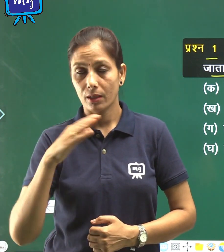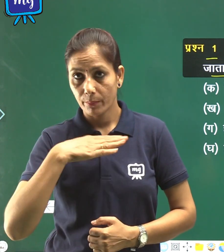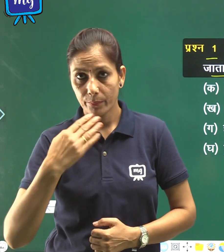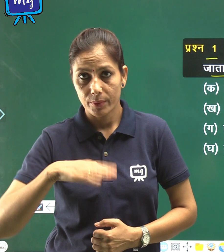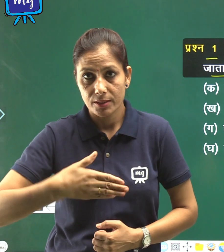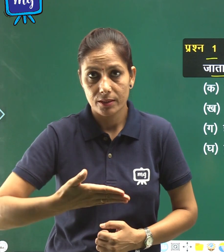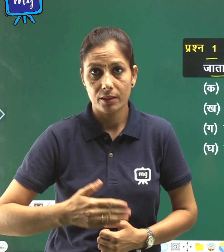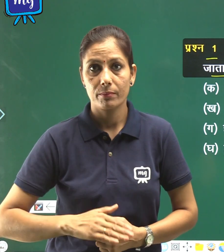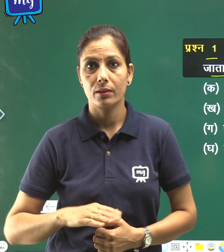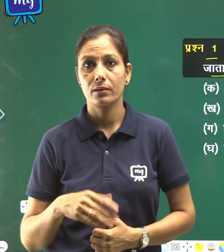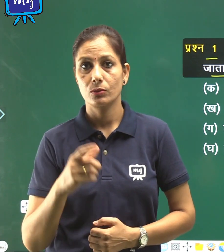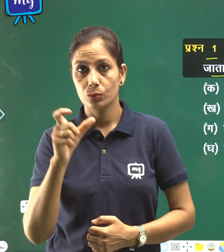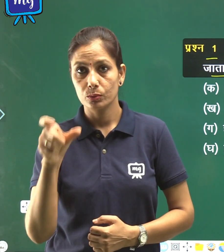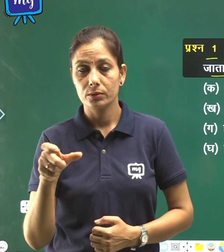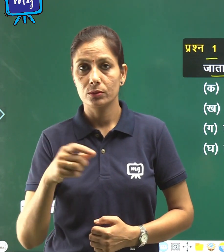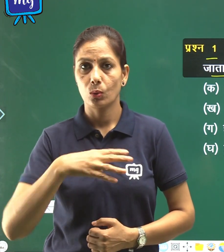इन्हें